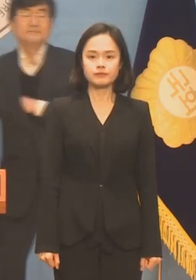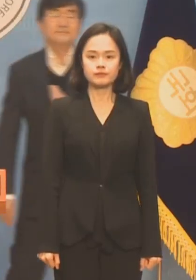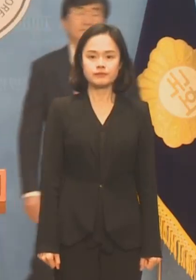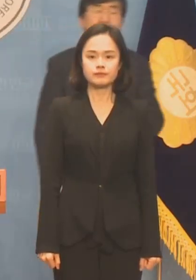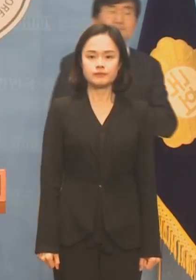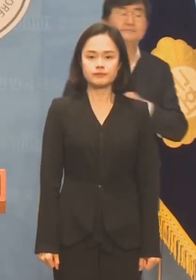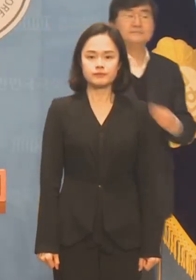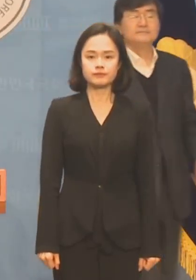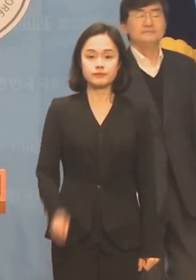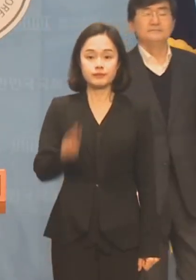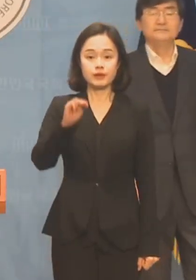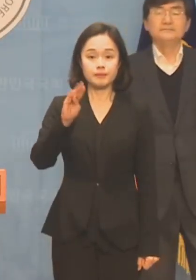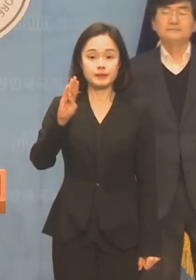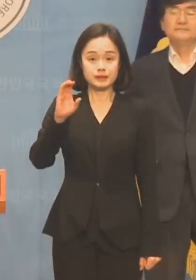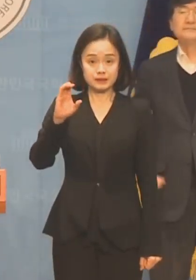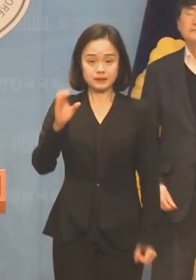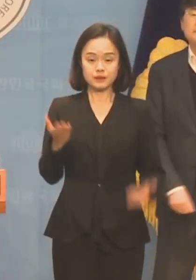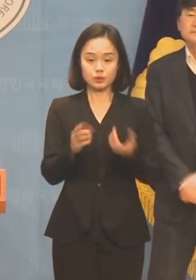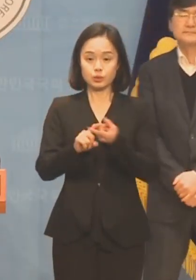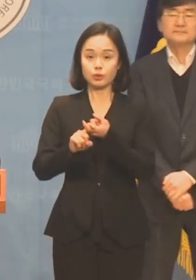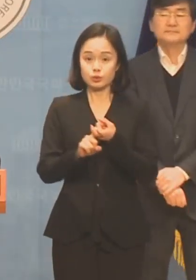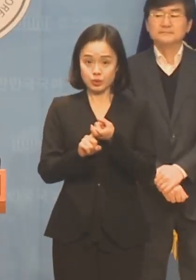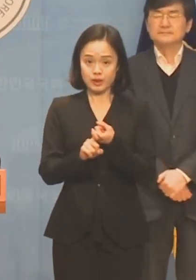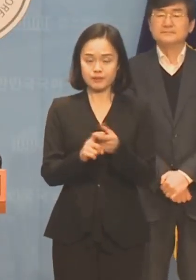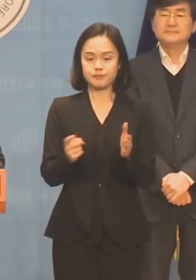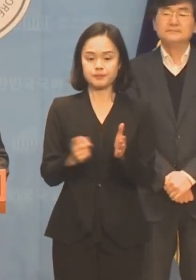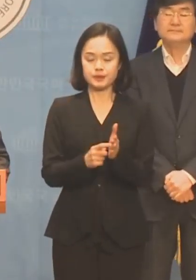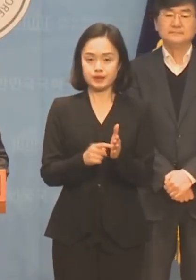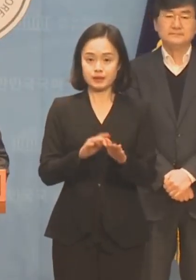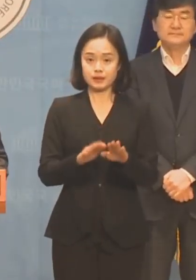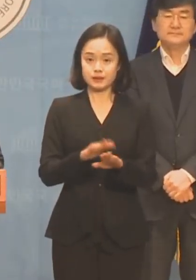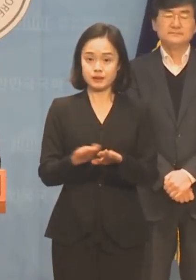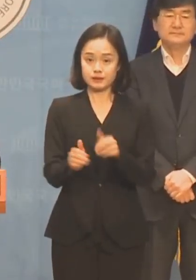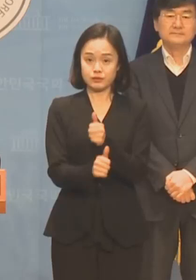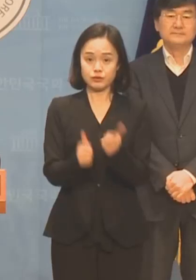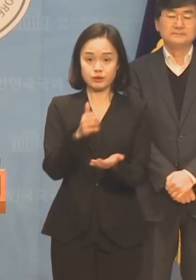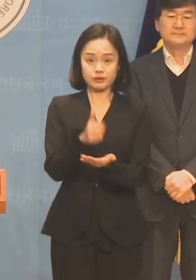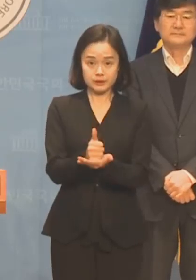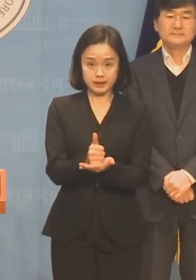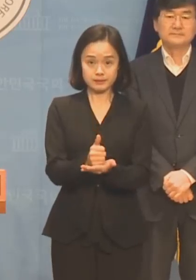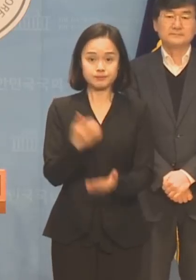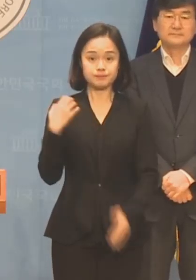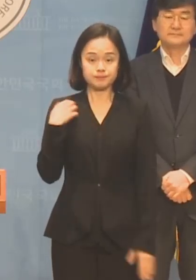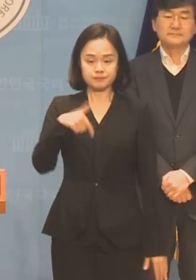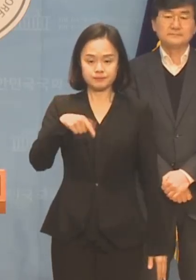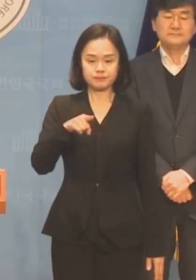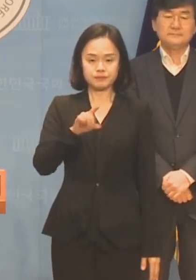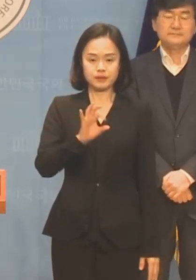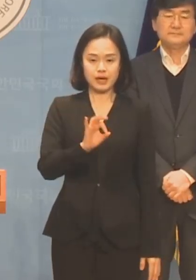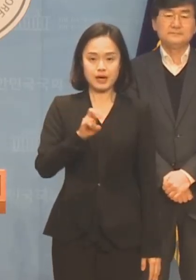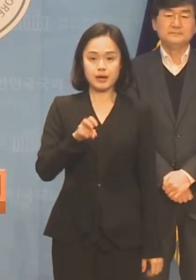예, MBC 노동조합 현재 비상대책위원장을 맡고 있는 강명일이라고 합니다.